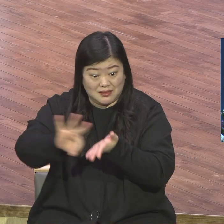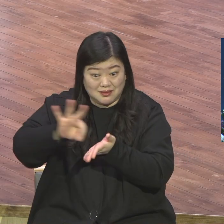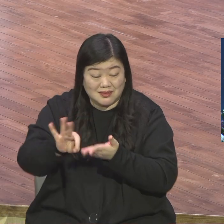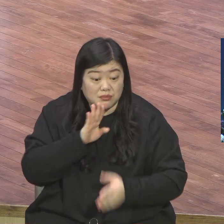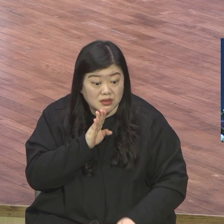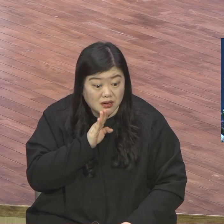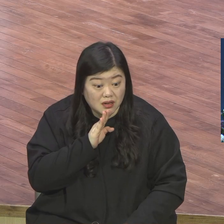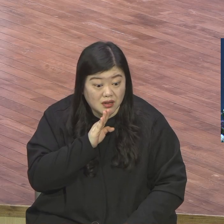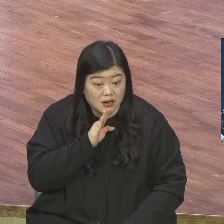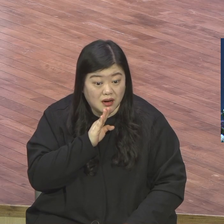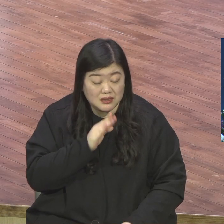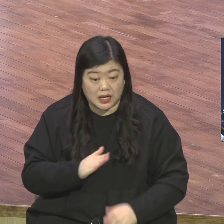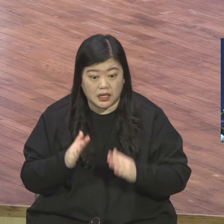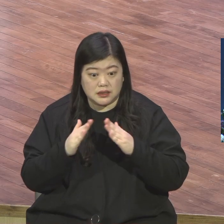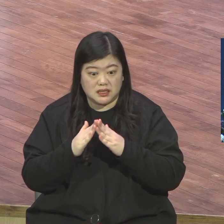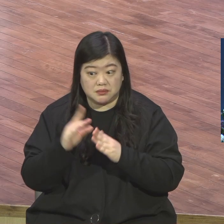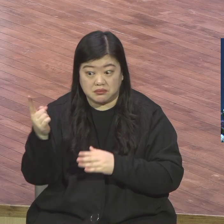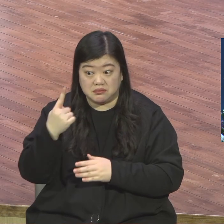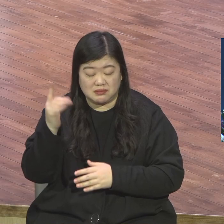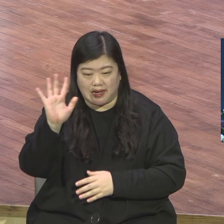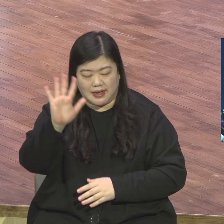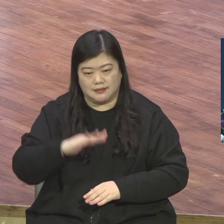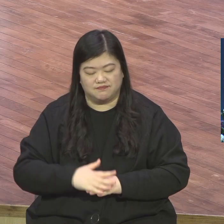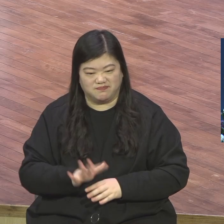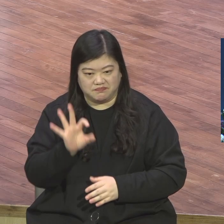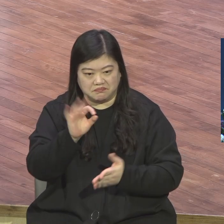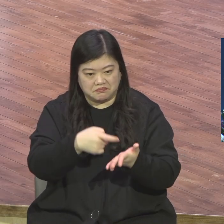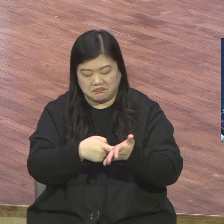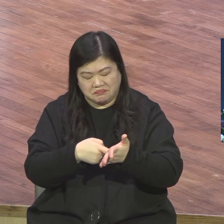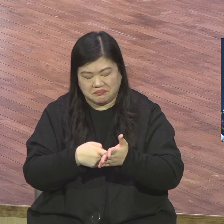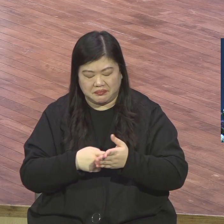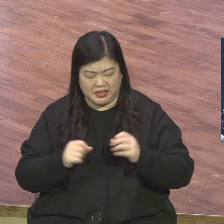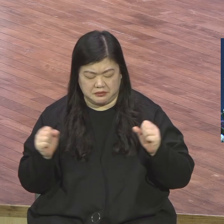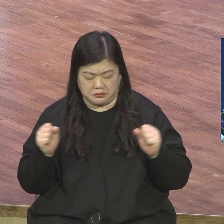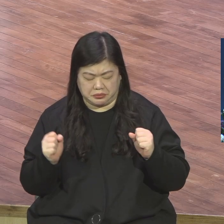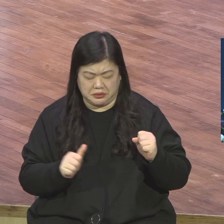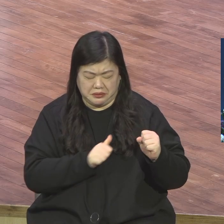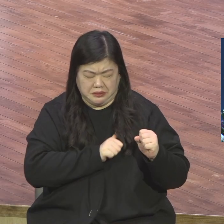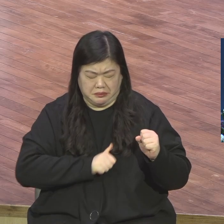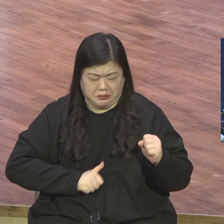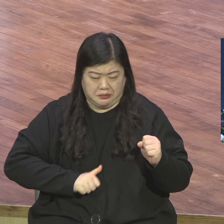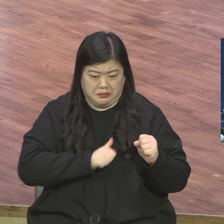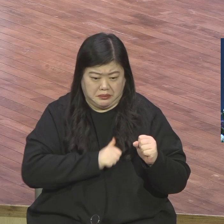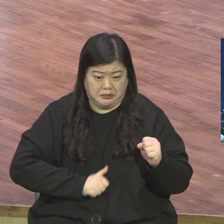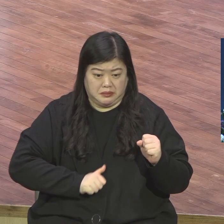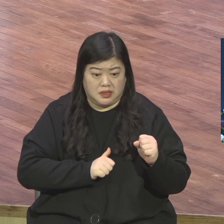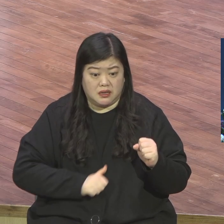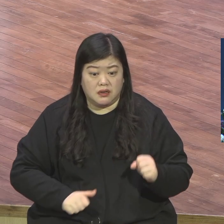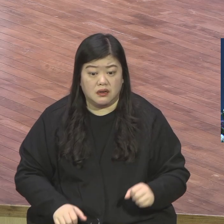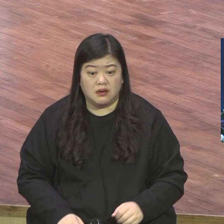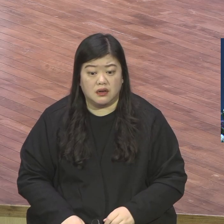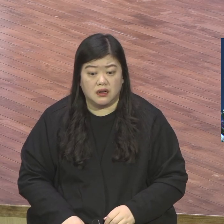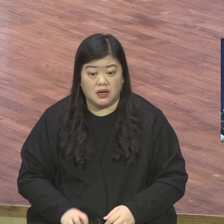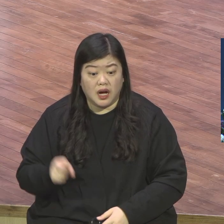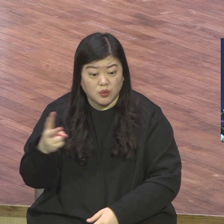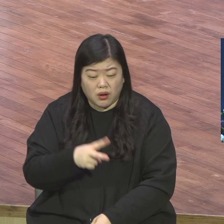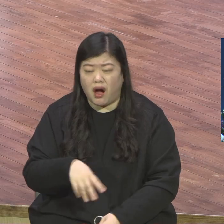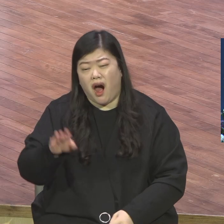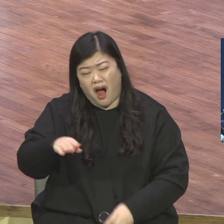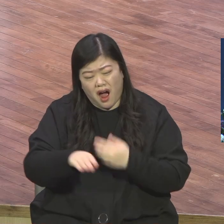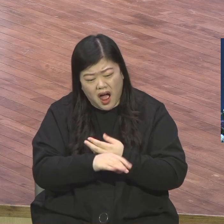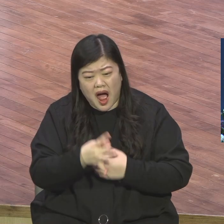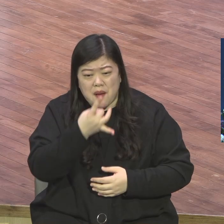난방조차도 하지 않았고 난방도 하지 않고 돈 나간다고 차가운 오트밀을 먹으면서